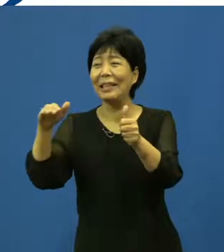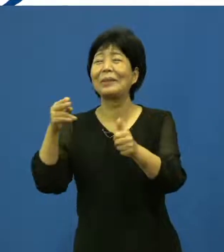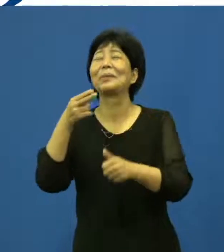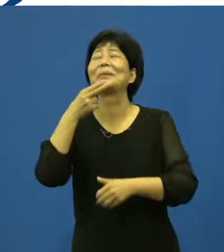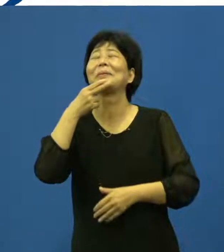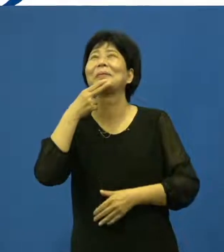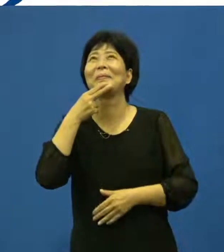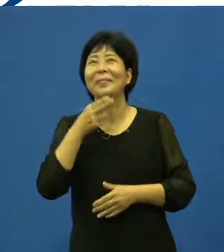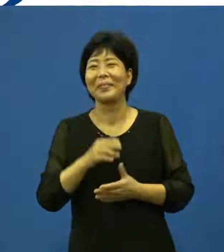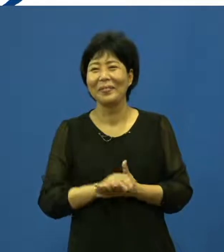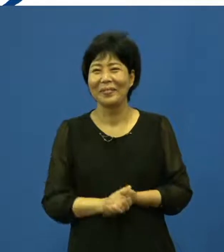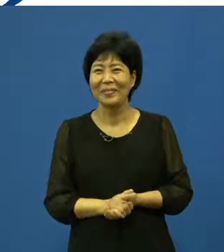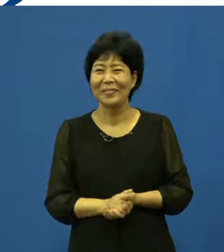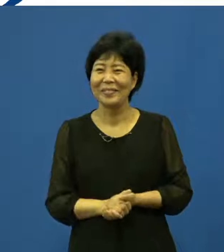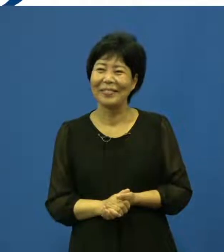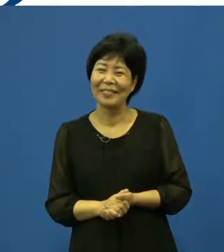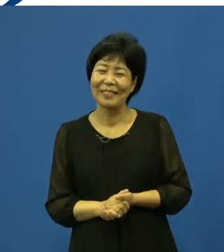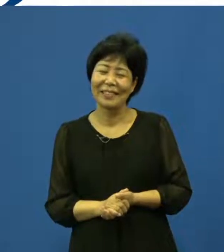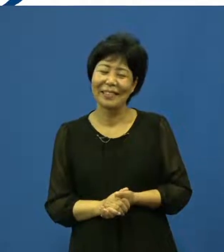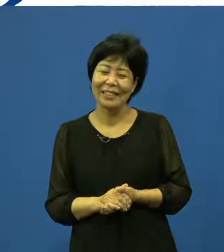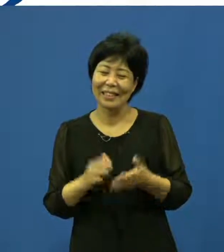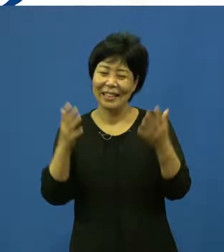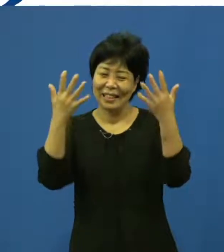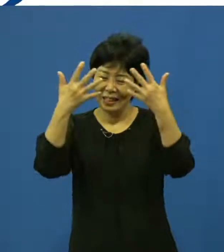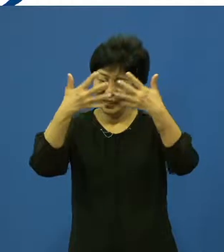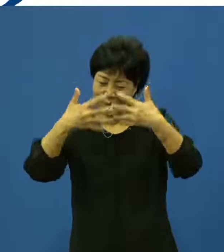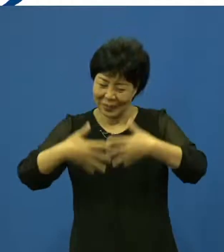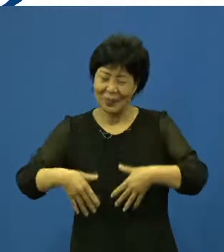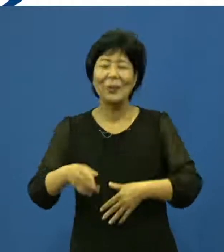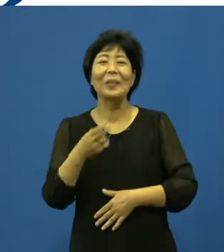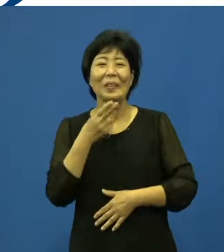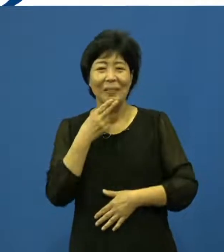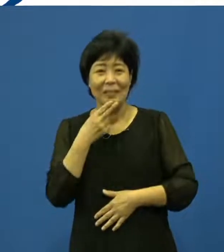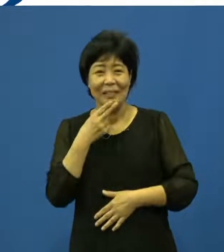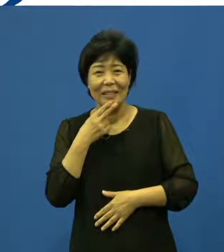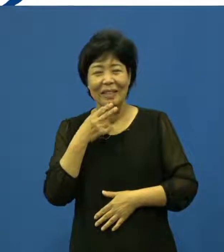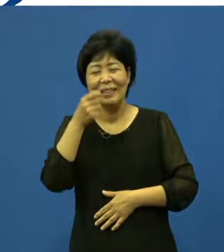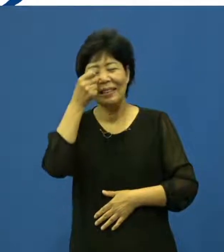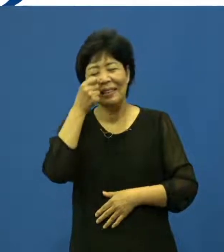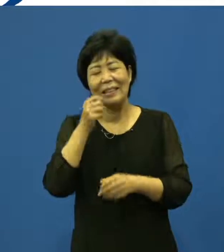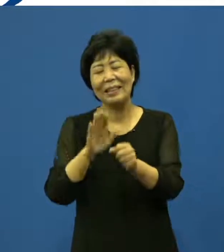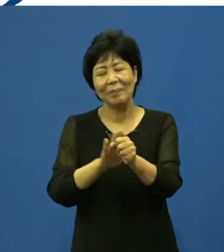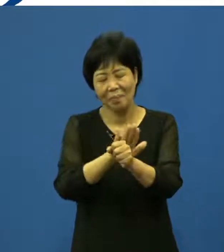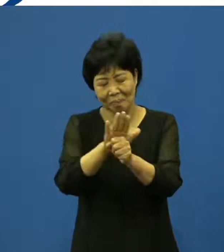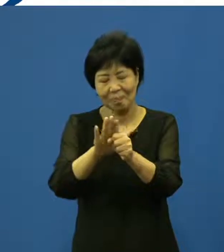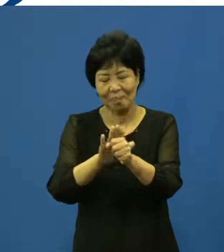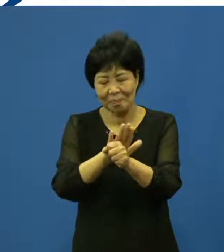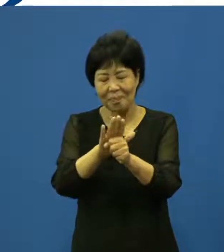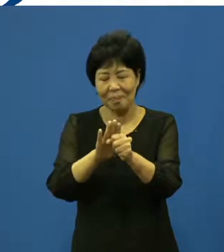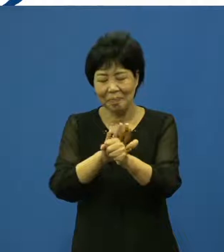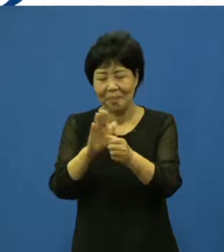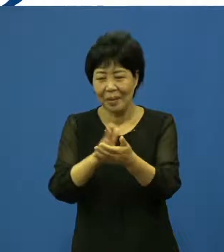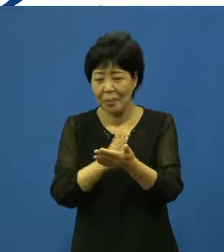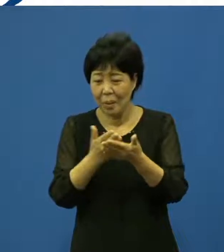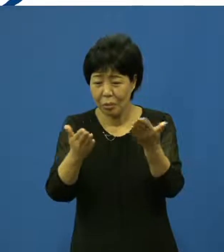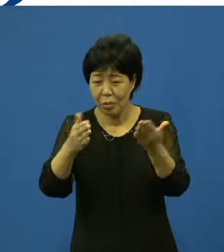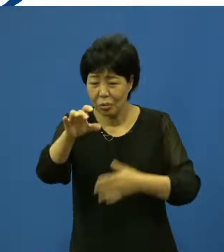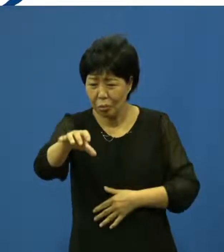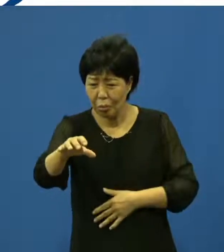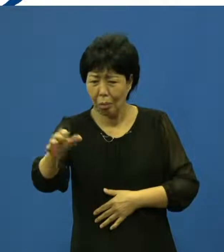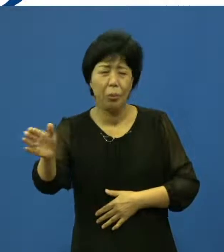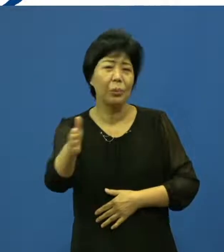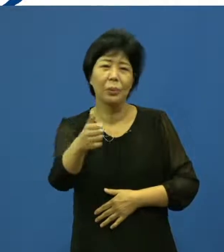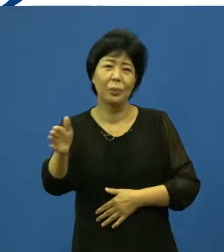여러분 조건 없이 자비를 베풀어주는 곳은 없습니다. 그래서 피나는 노력을 해야 되죠. 어디를 가나 노력하라, 열심히 해라.